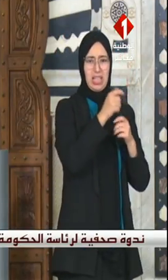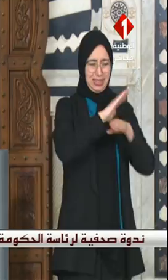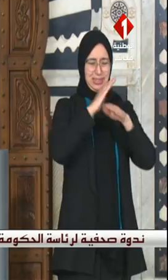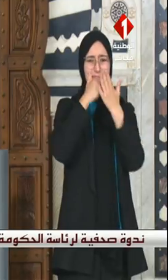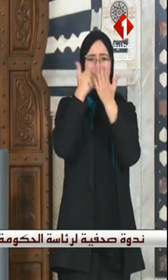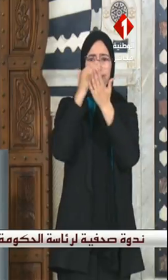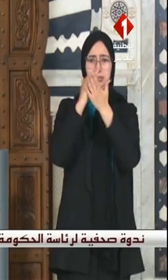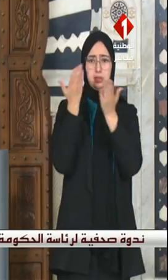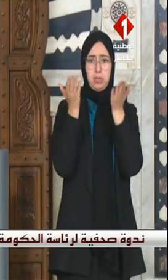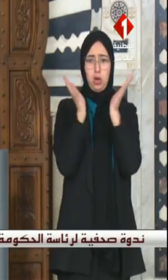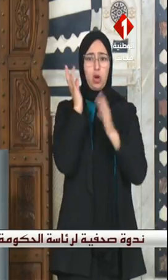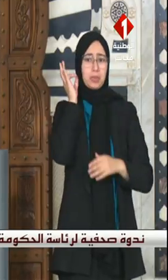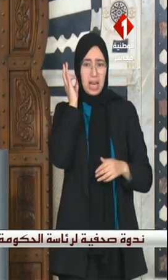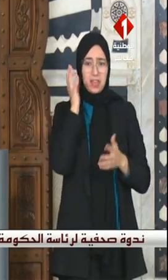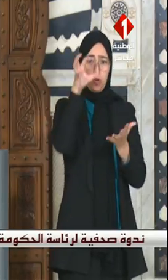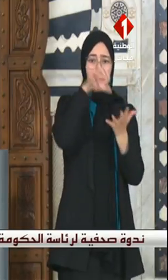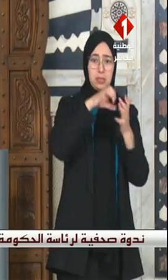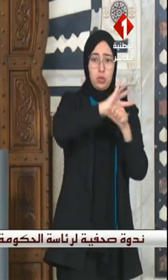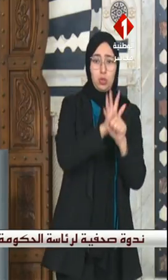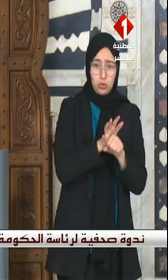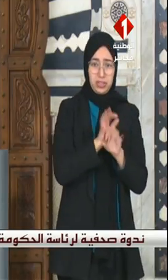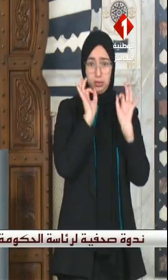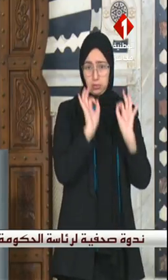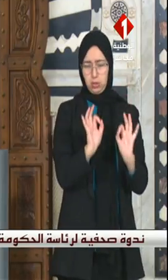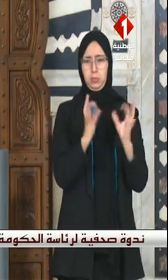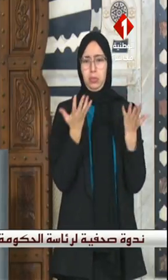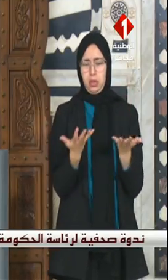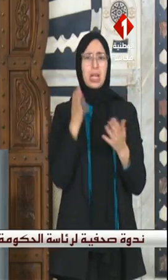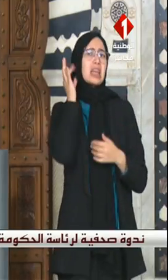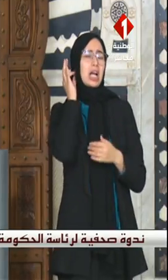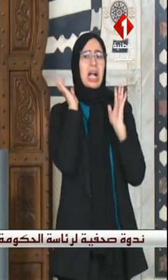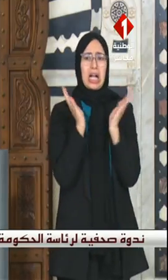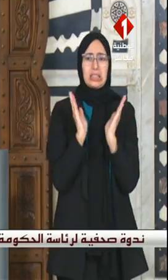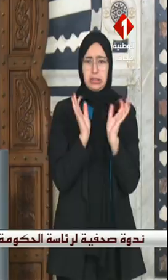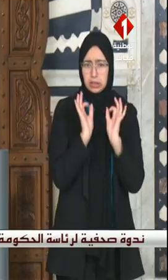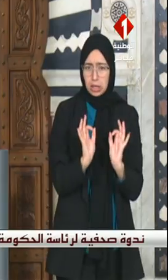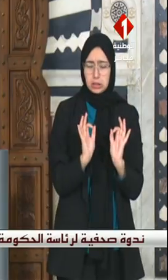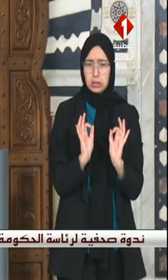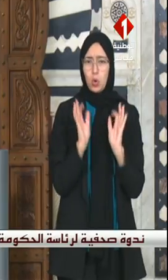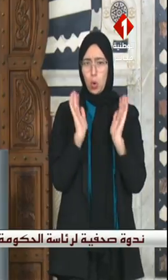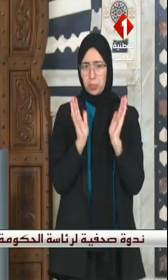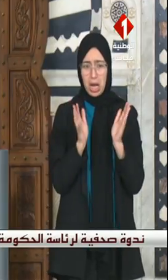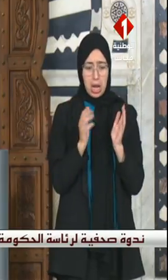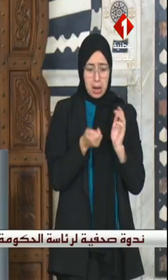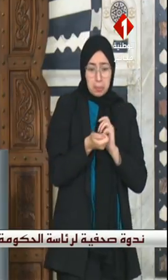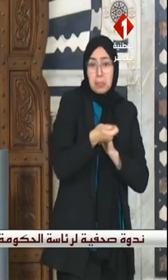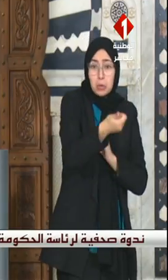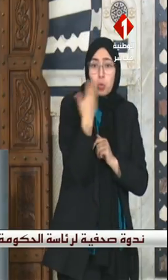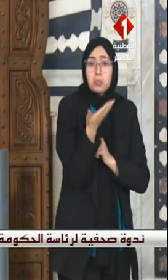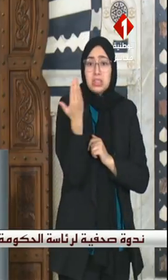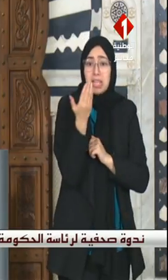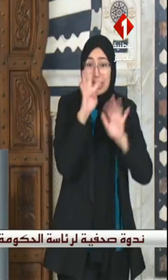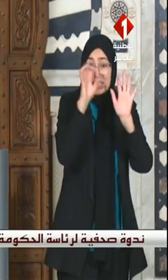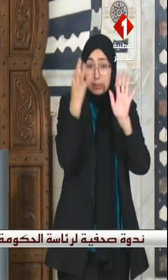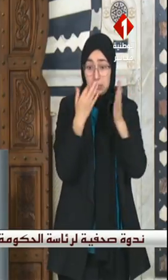يحبوه يردوه معناتها سونتر تاع كوفيد معناتها غاديك باش خاطر الحجم باهي كبير وكذا، دونك ما توصلوا حتى يهدوا في اضراب عام.